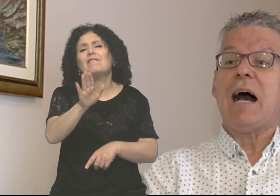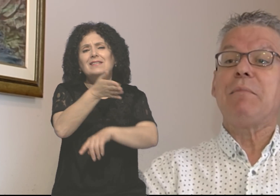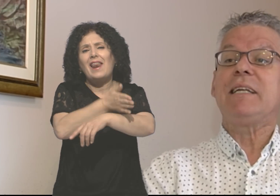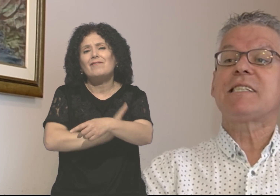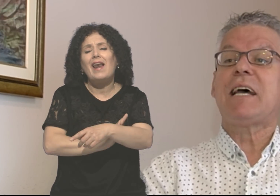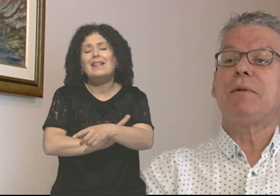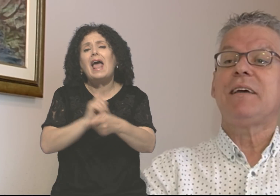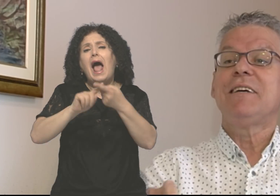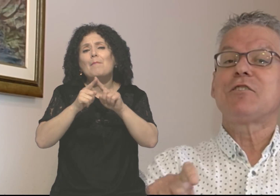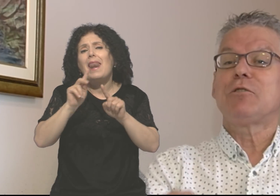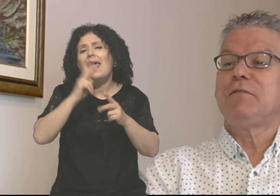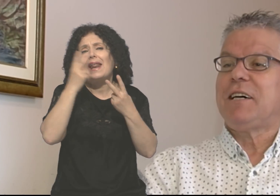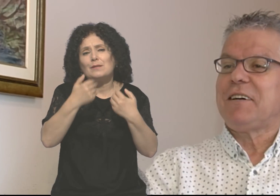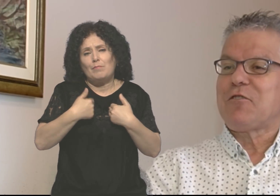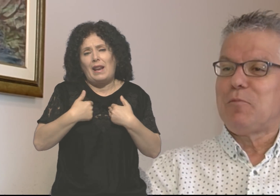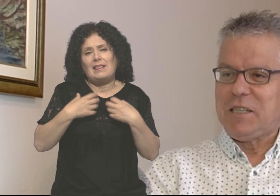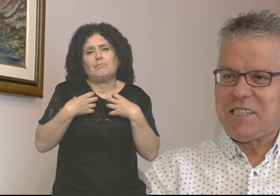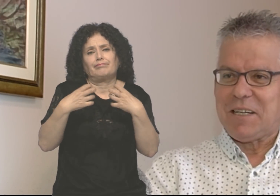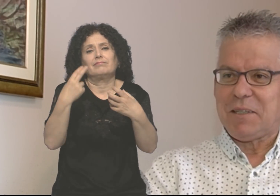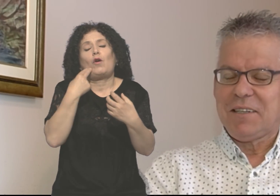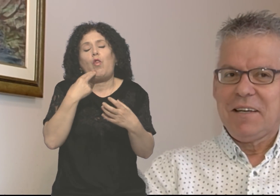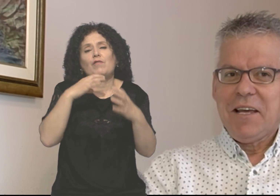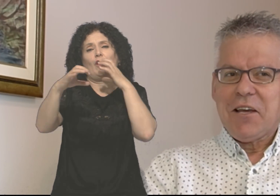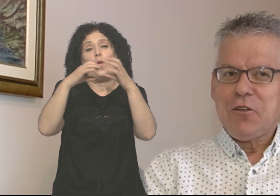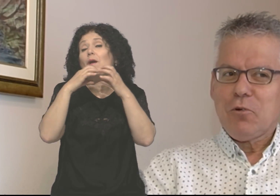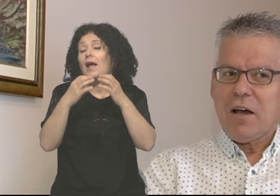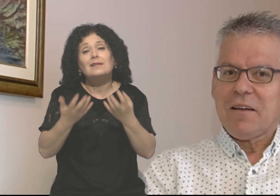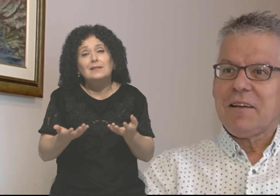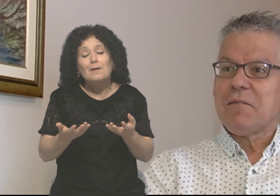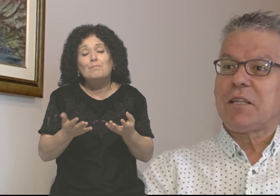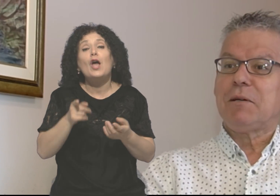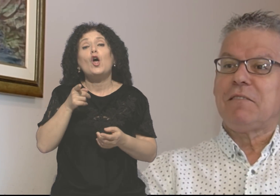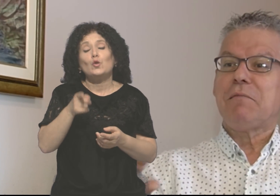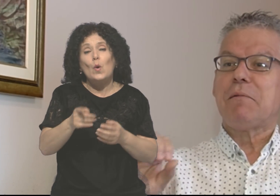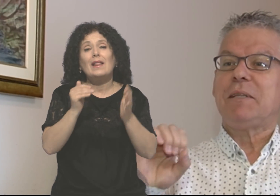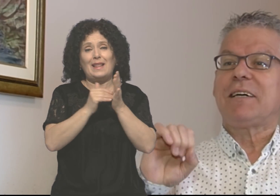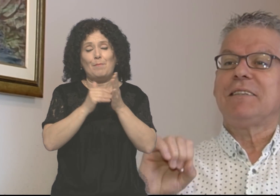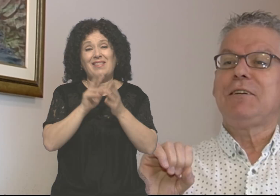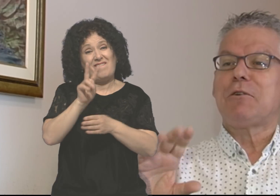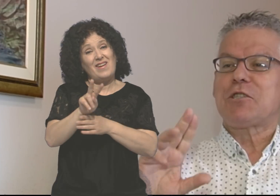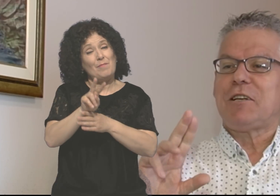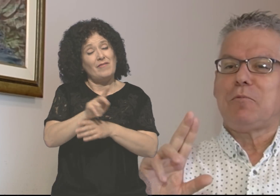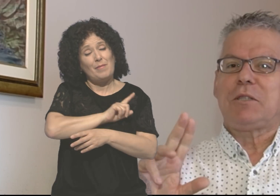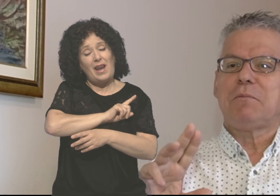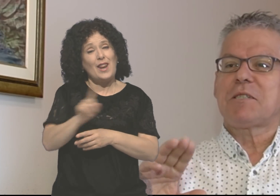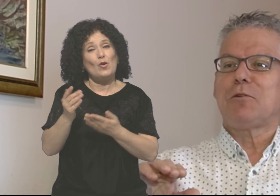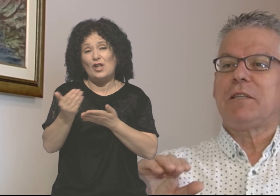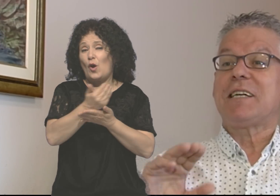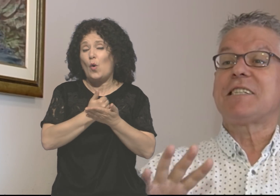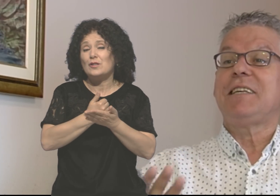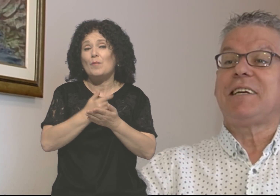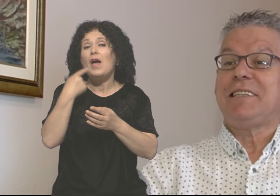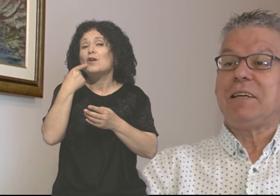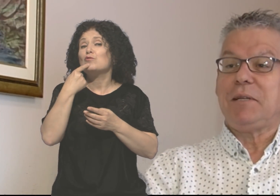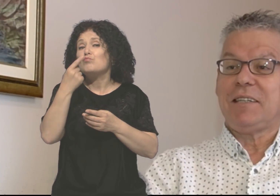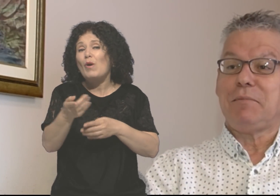хендикепирани, ама не знаеме со нив да комуницираме. И тоа треба да внимаваме да никогаш да не го употребиме зборот дека